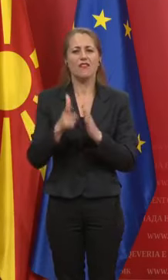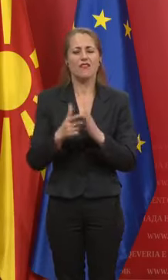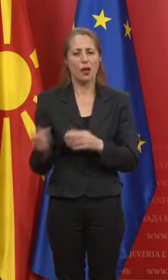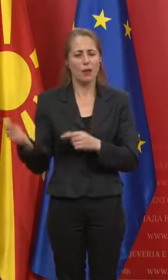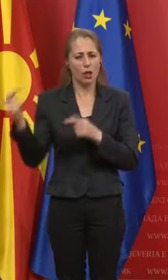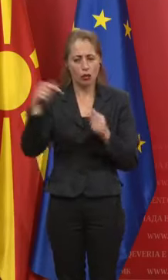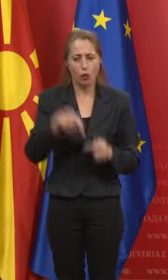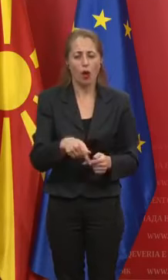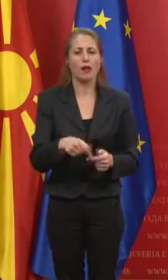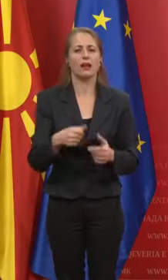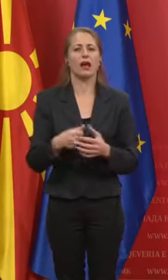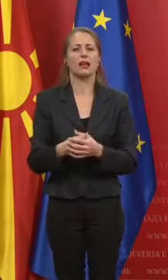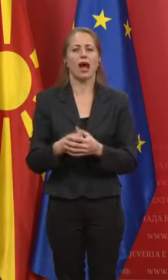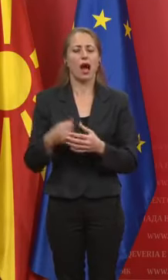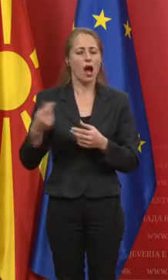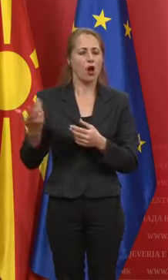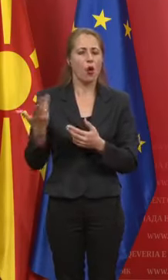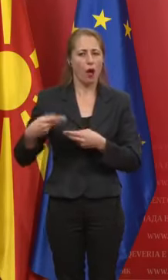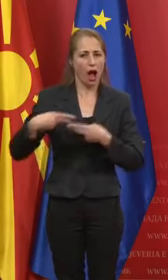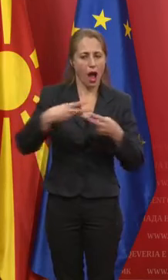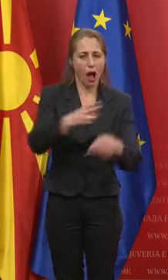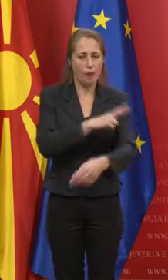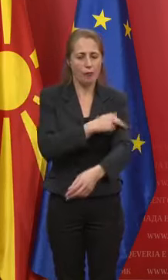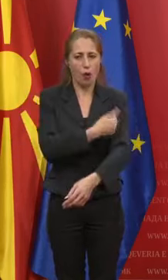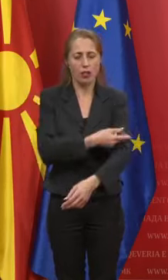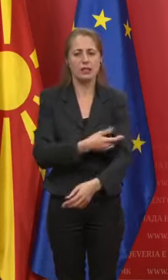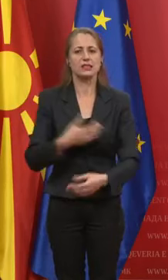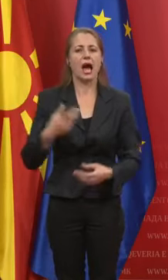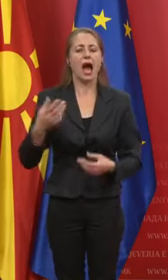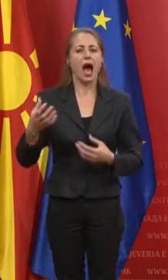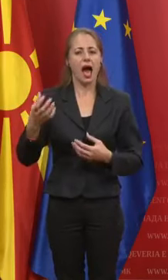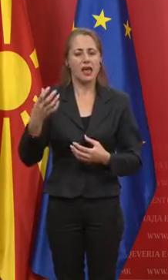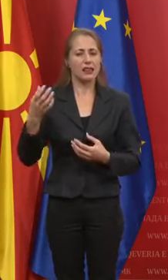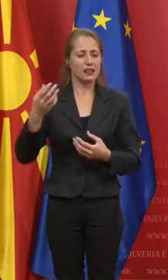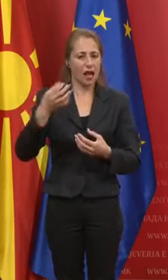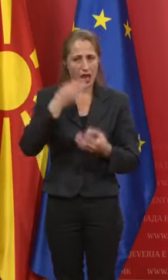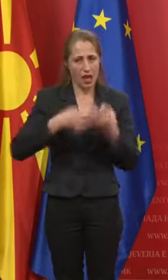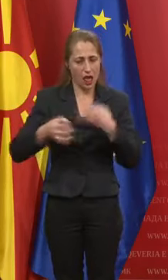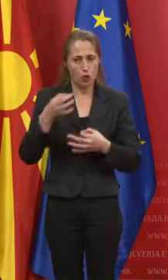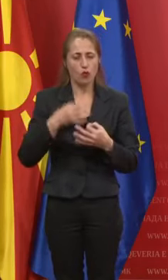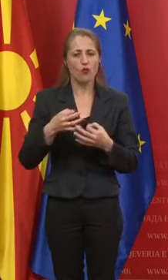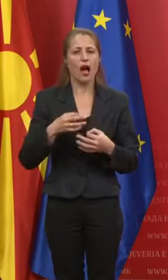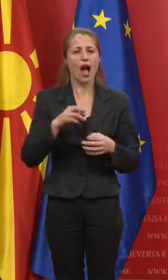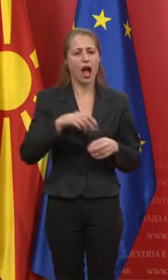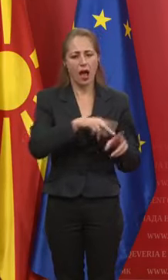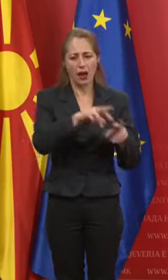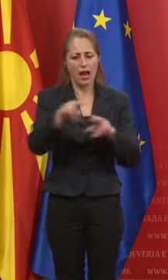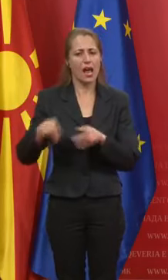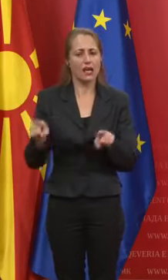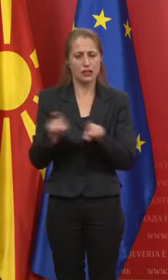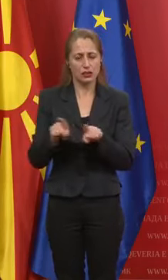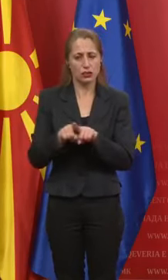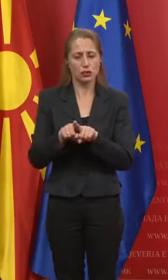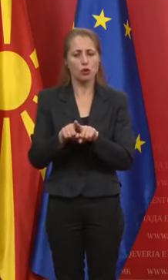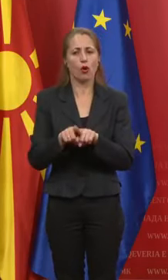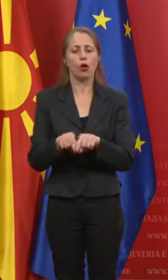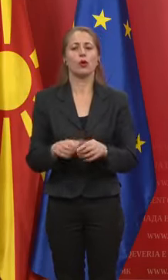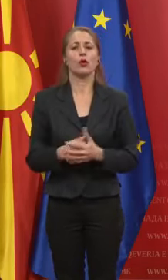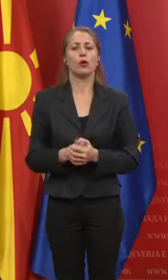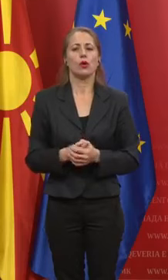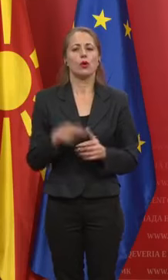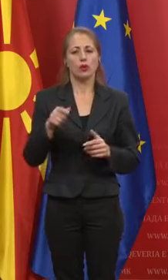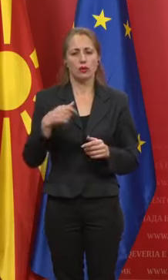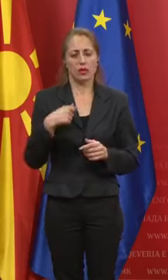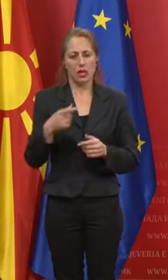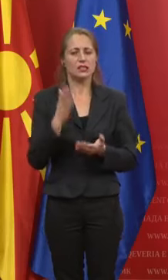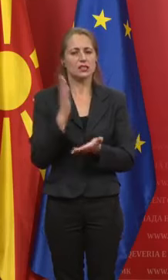доаѓање во болница, терапевскиот протокол е насекаде ист, идентичен, и тоа е нешто што често